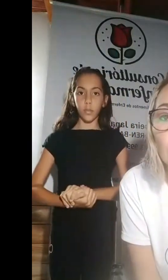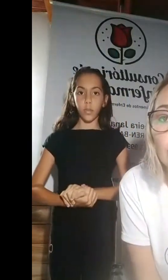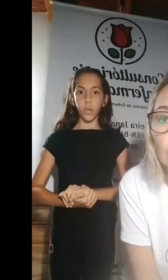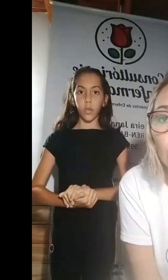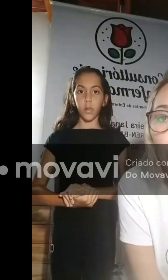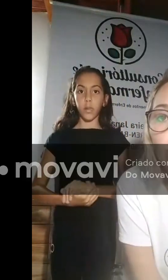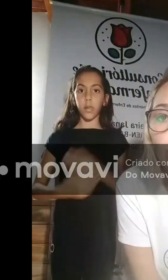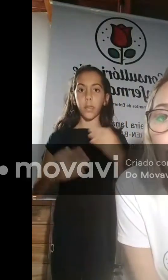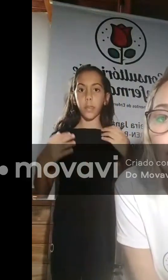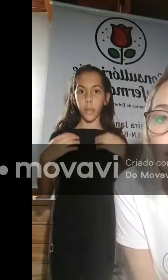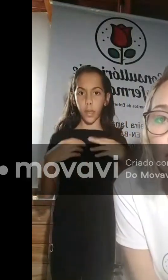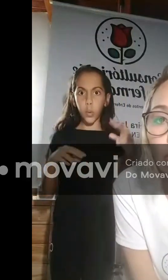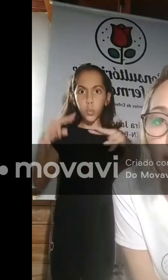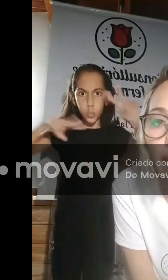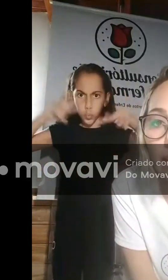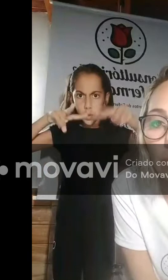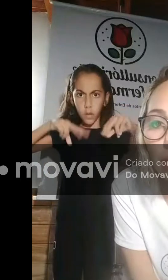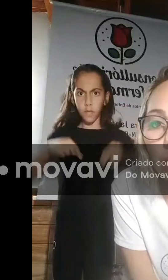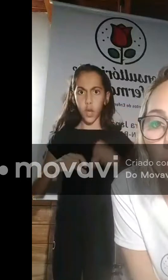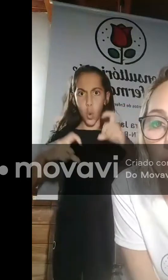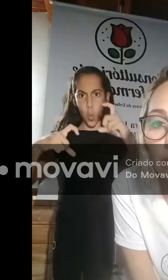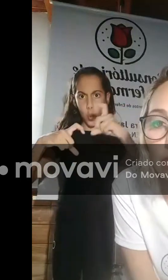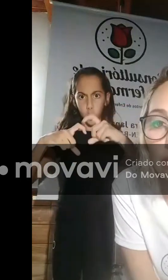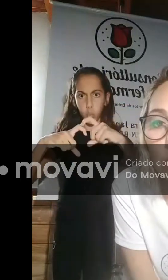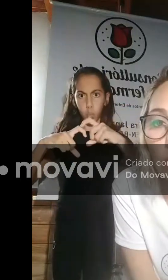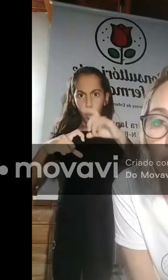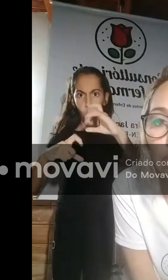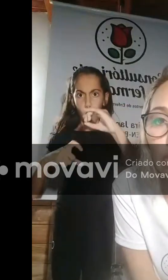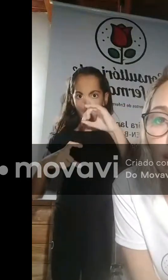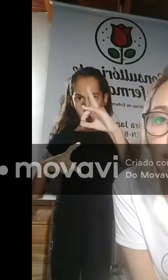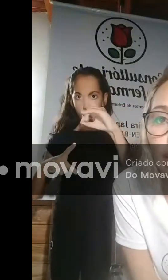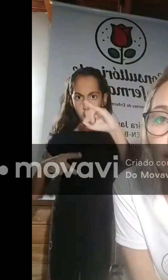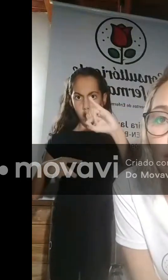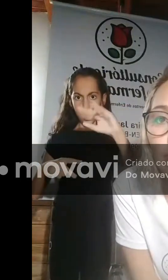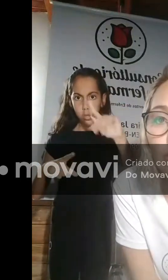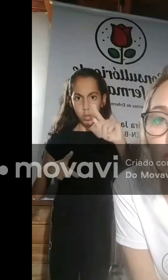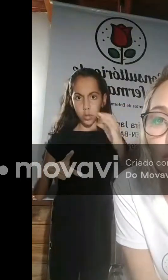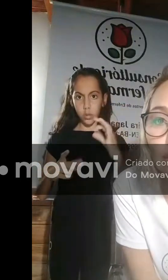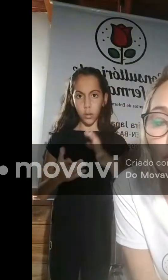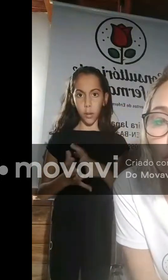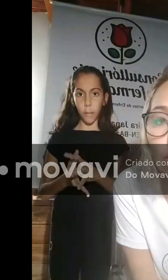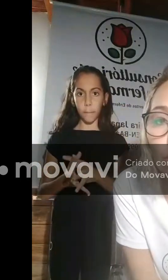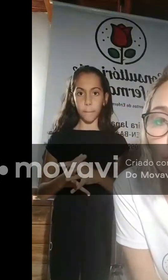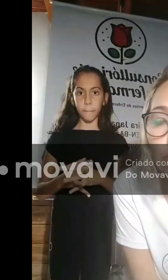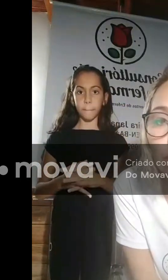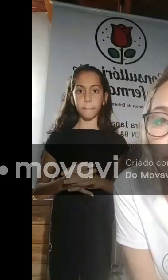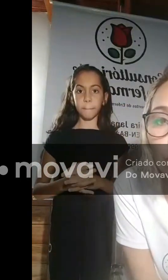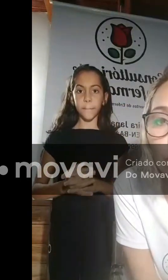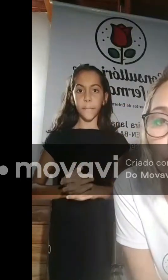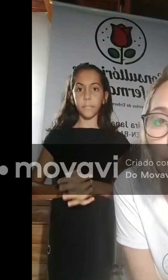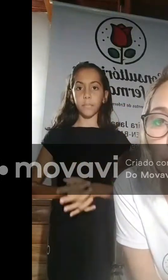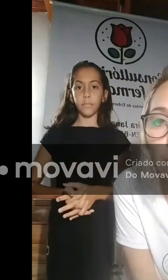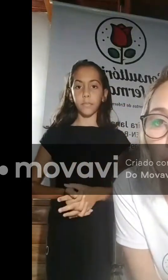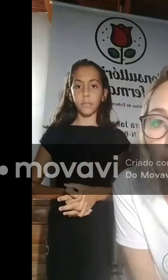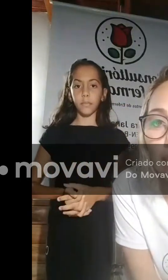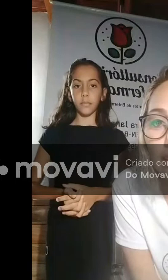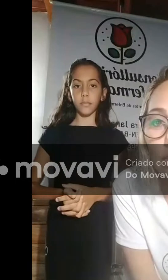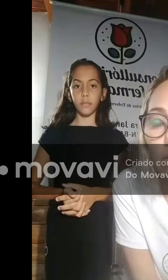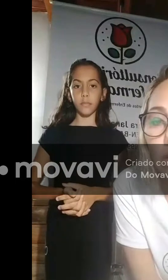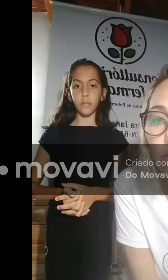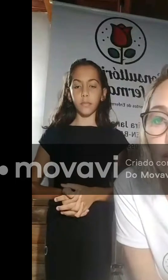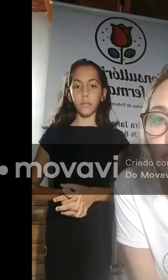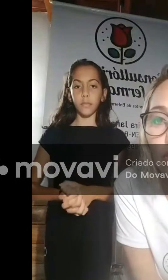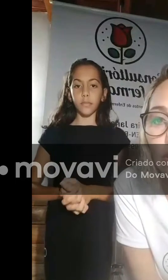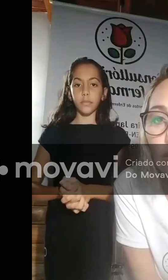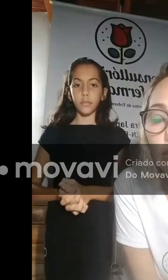vou ver se o Dr. Diogo já está online para eu poder fazer o convite a ele. Só um instantinho, por favor. Deixa eu